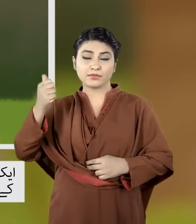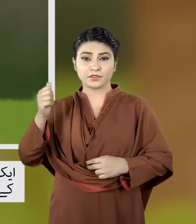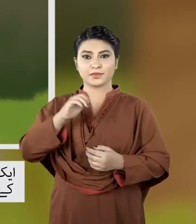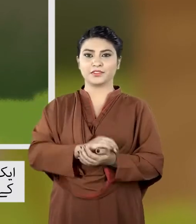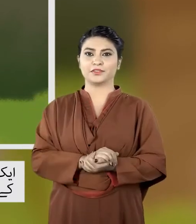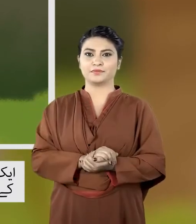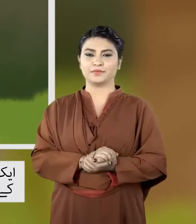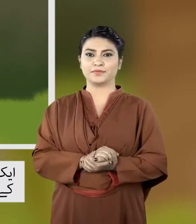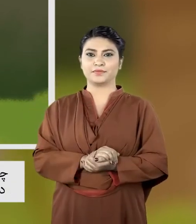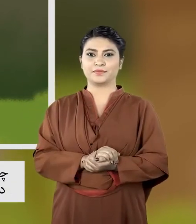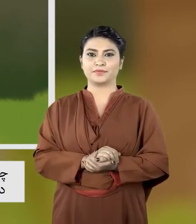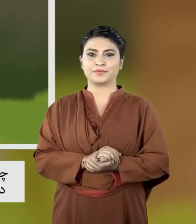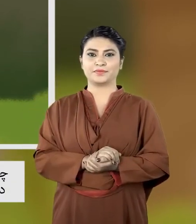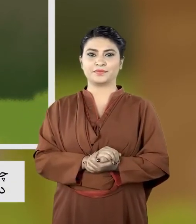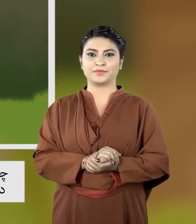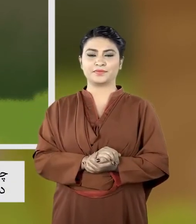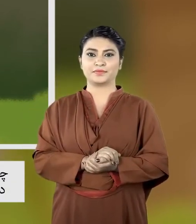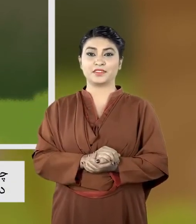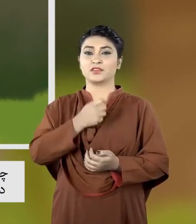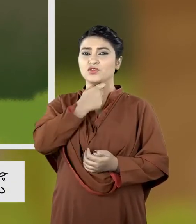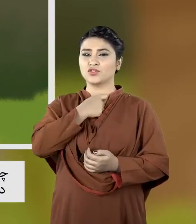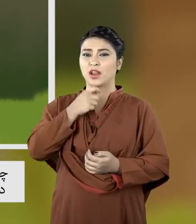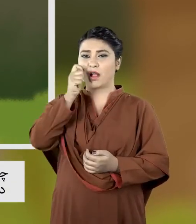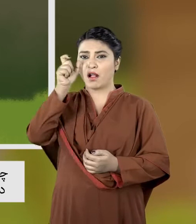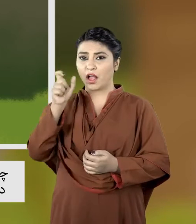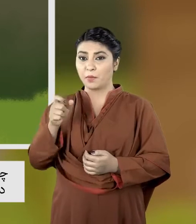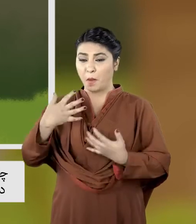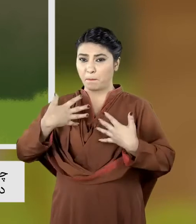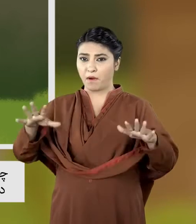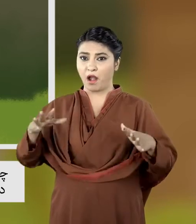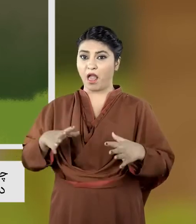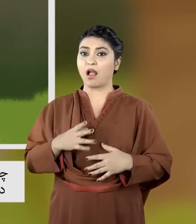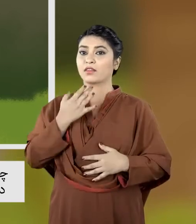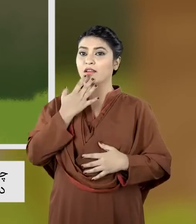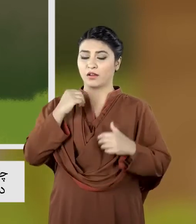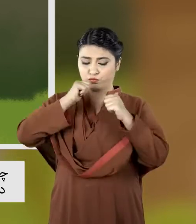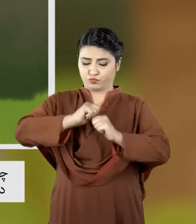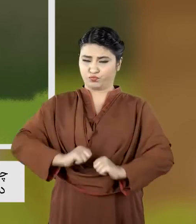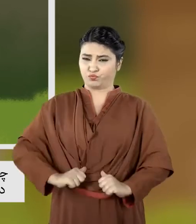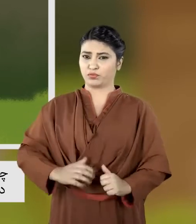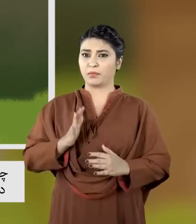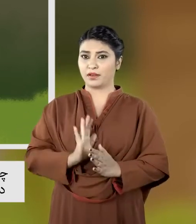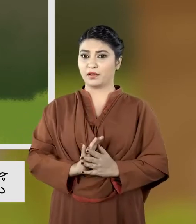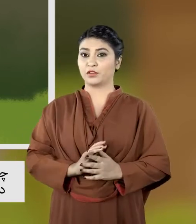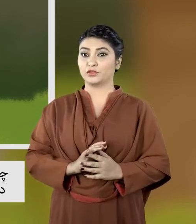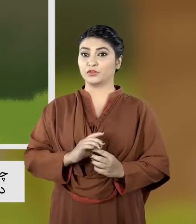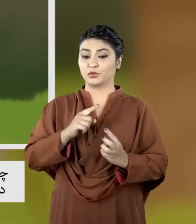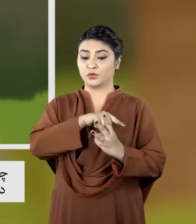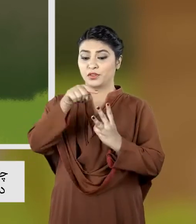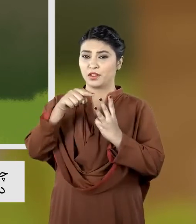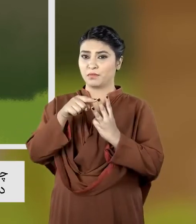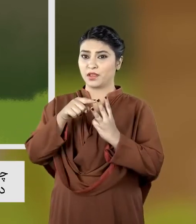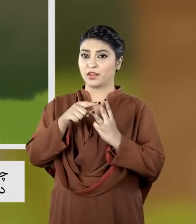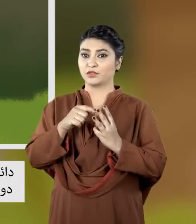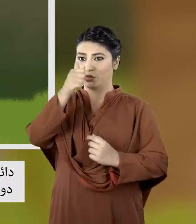آزمائش کرے گا۔ چال باز نے ایک بڑا سا 2 رنگ کا کوٹ پہنا جو درمیان سے 2 حصوں میں تقسیم